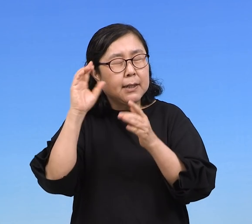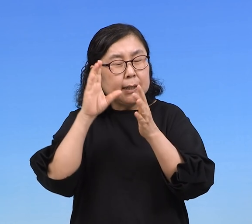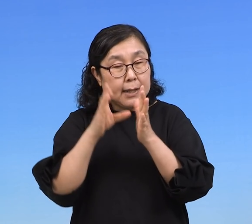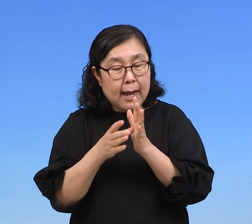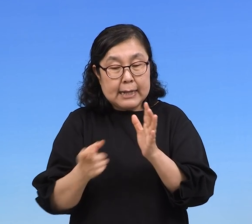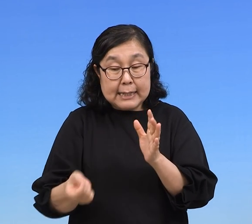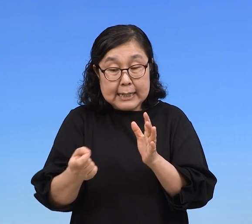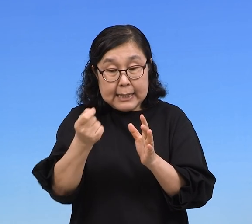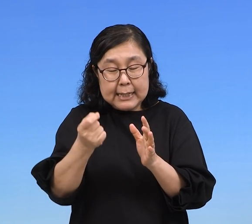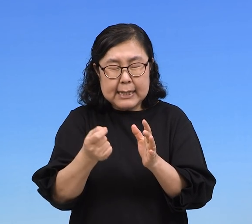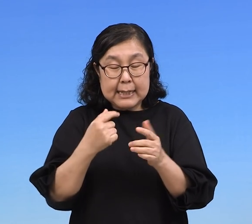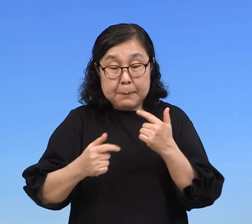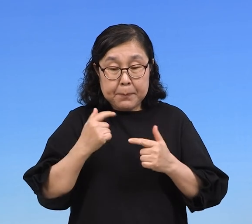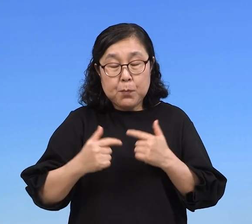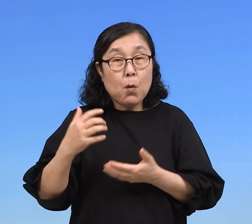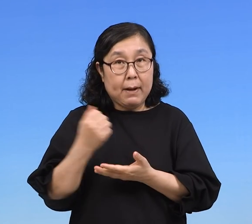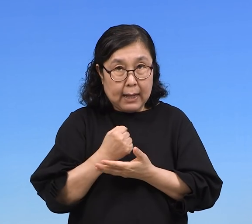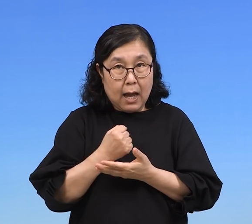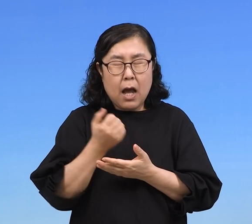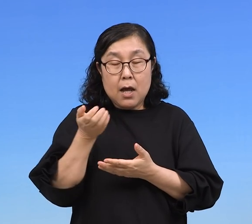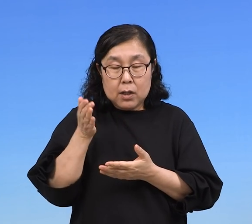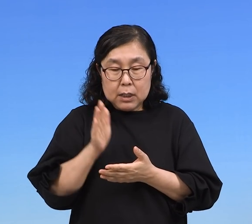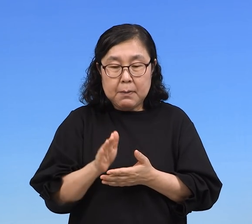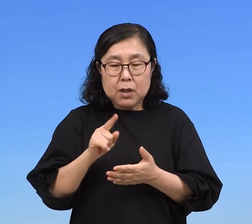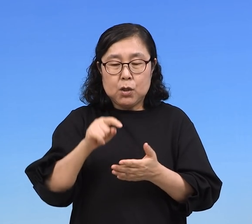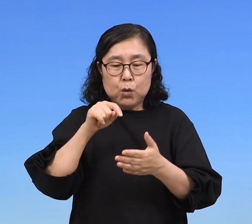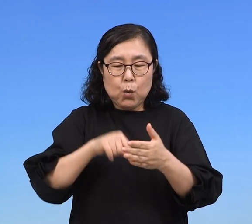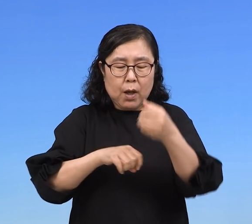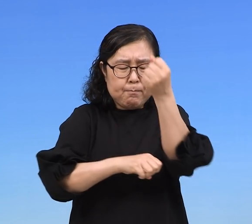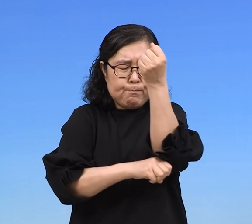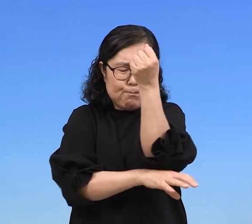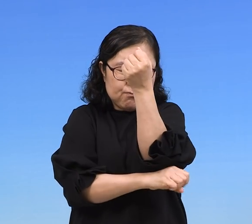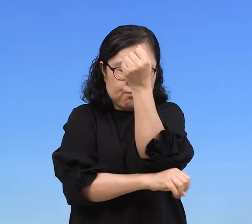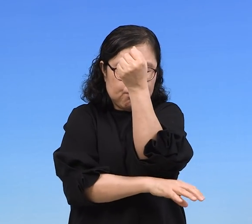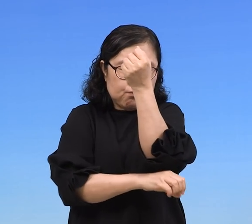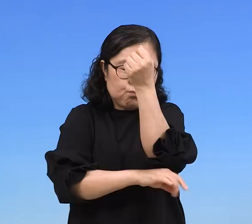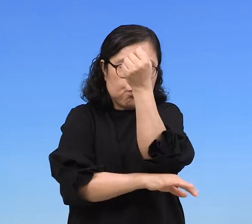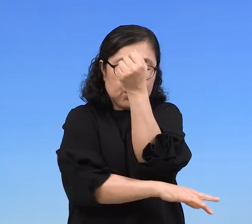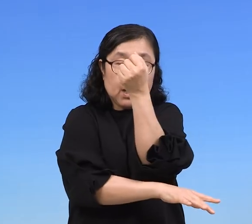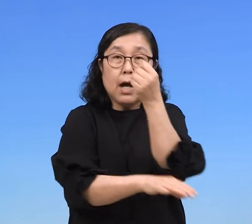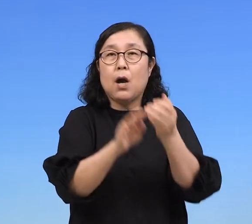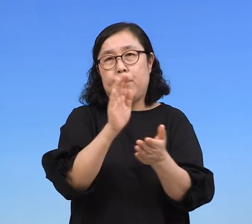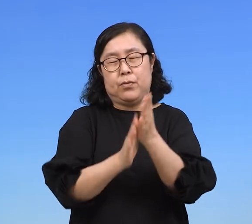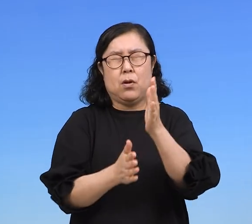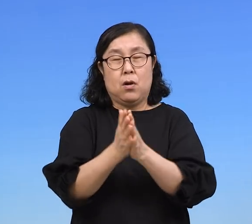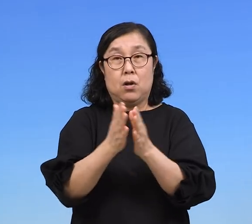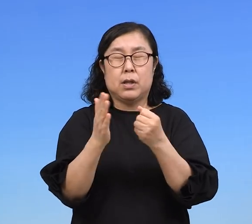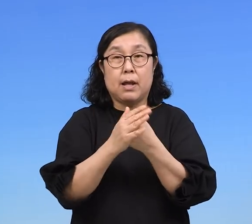들을 때에 즉시 기쁨으로 받으나 그 속에 뿌리가 없어